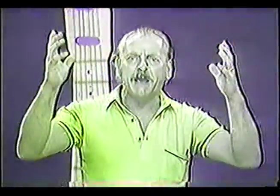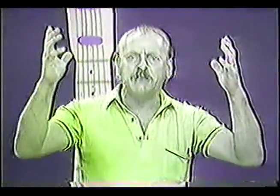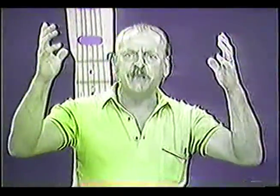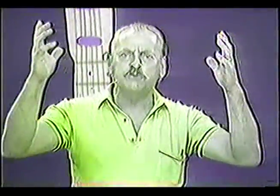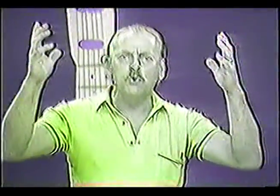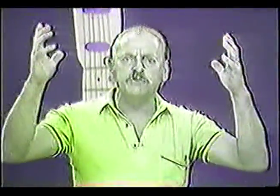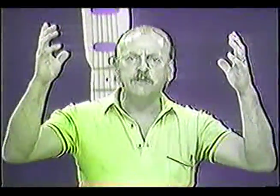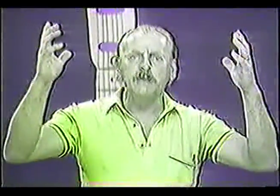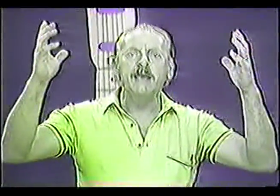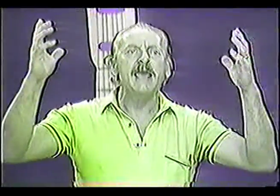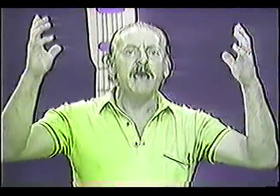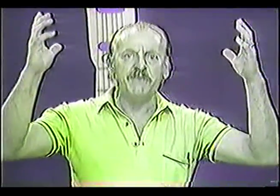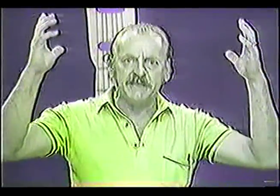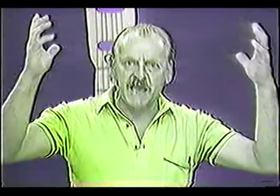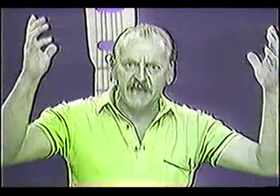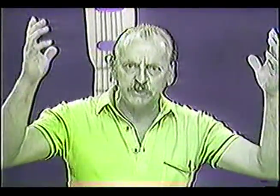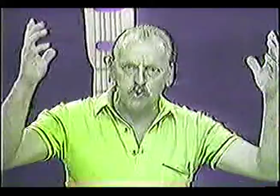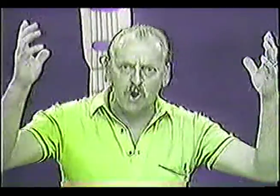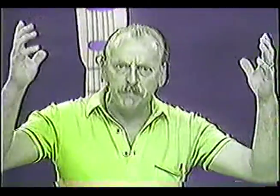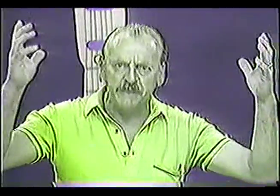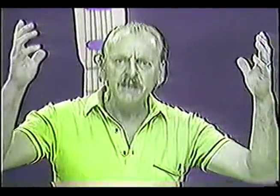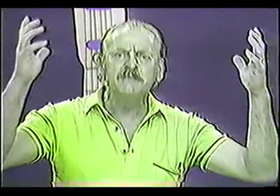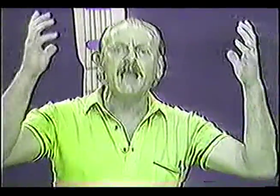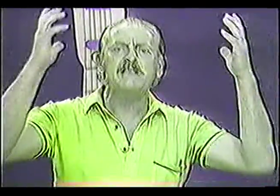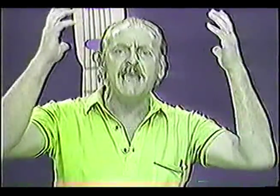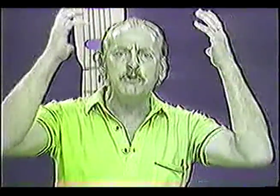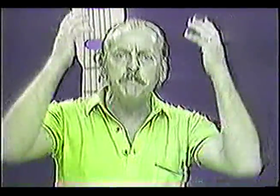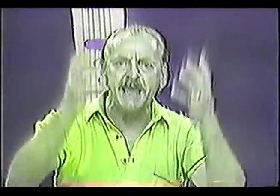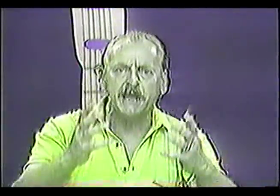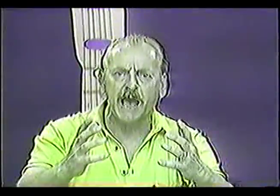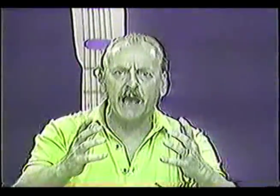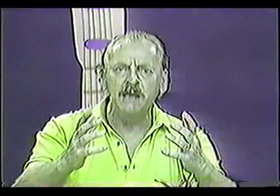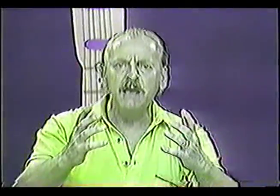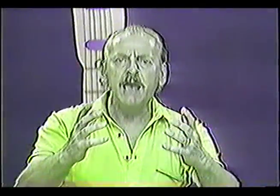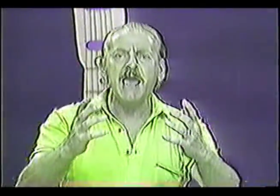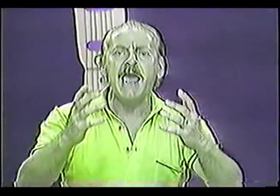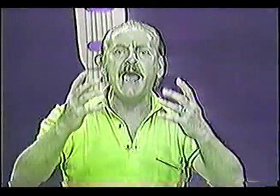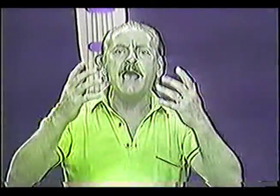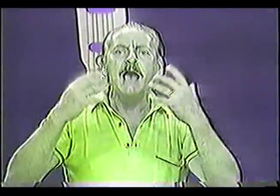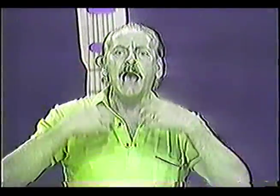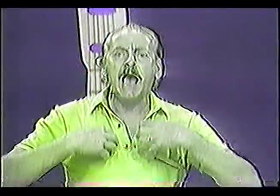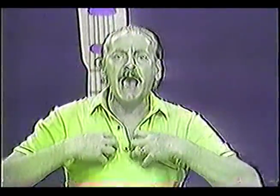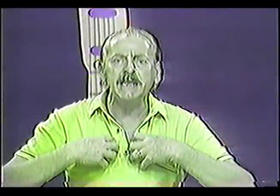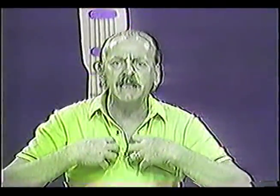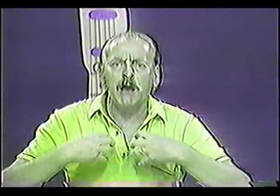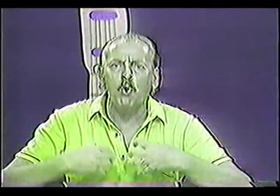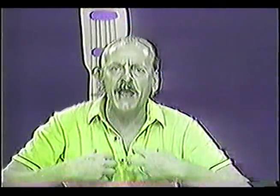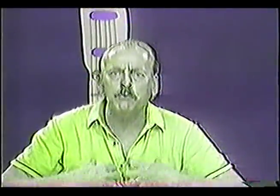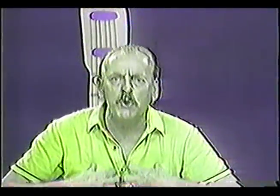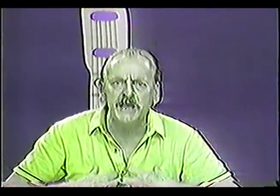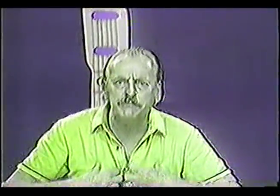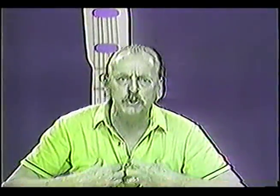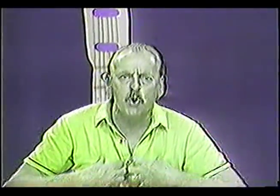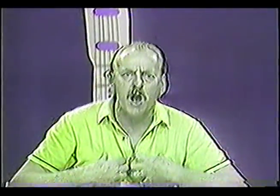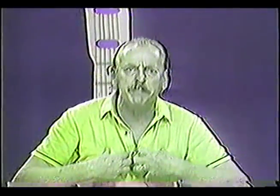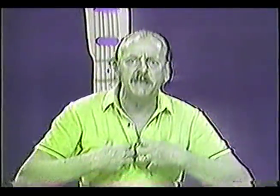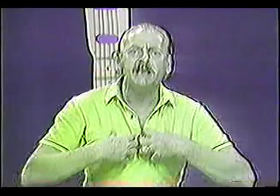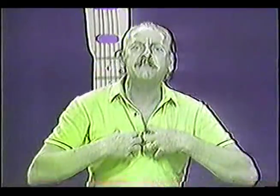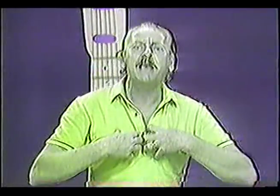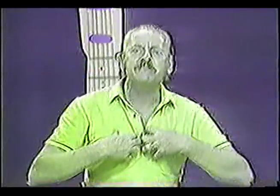para Jesus, é a vaidade do homem. Trazendo mirra, é ainda o egoísmo do homem. E